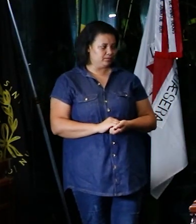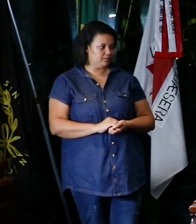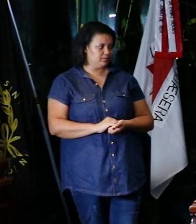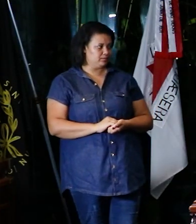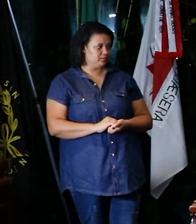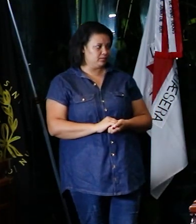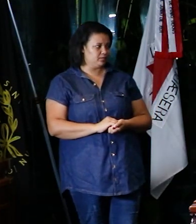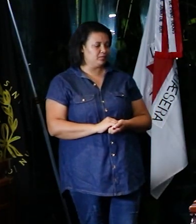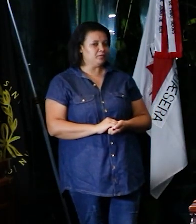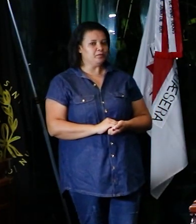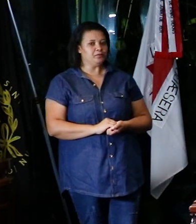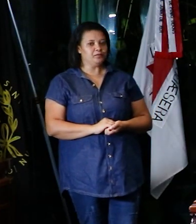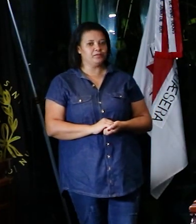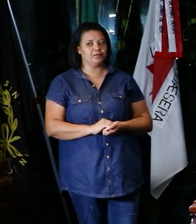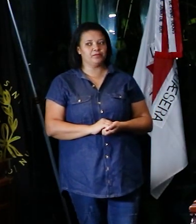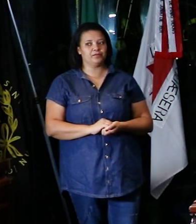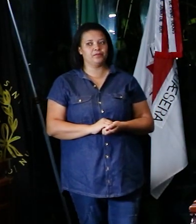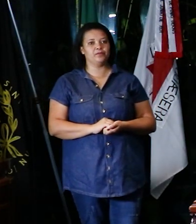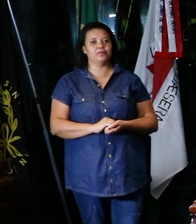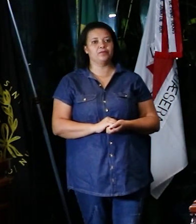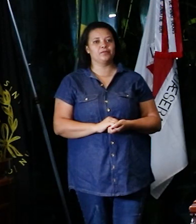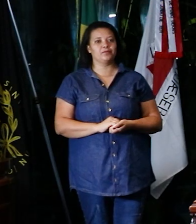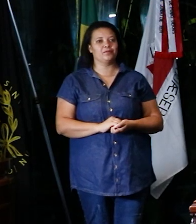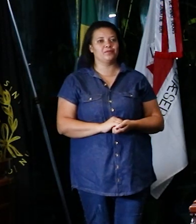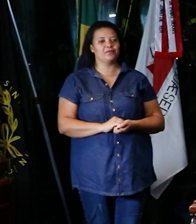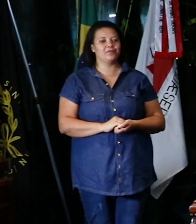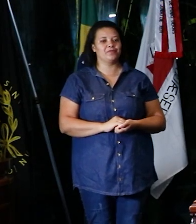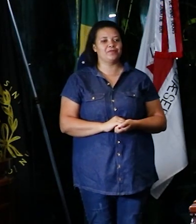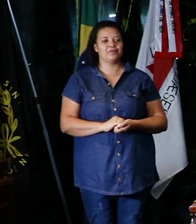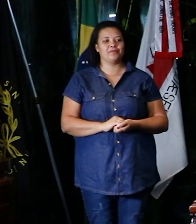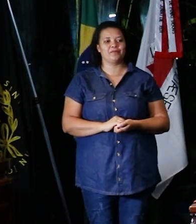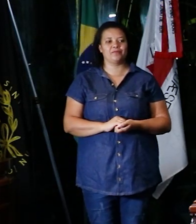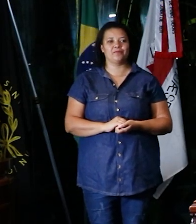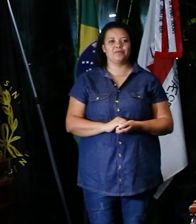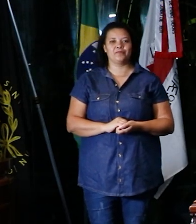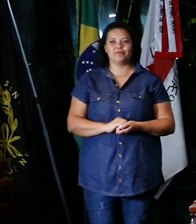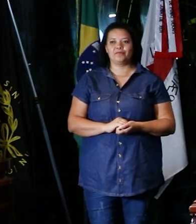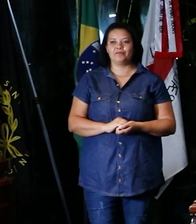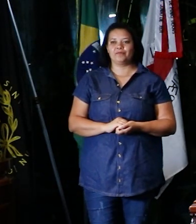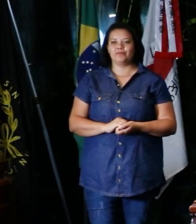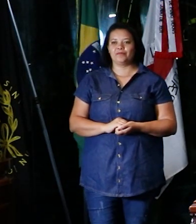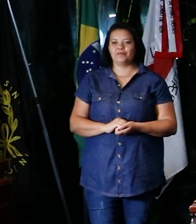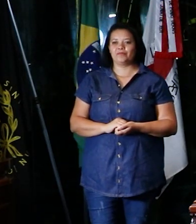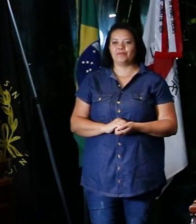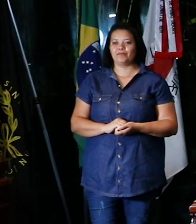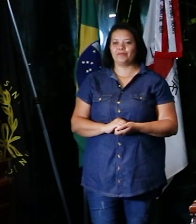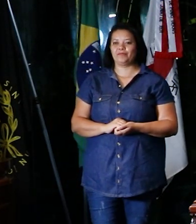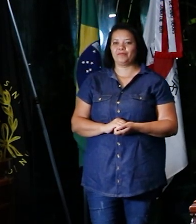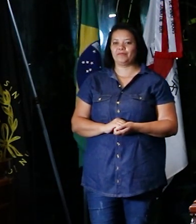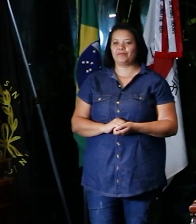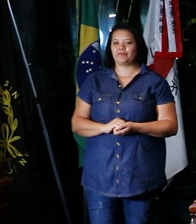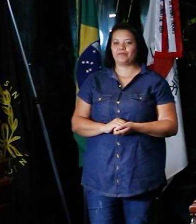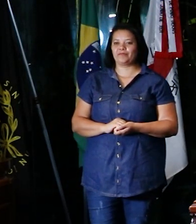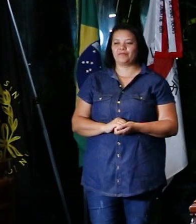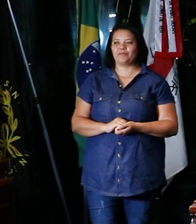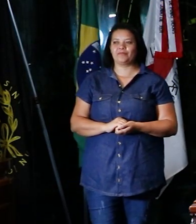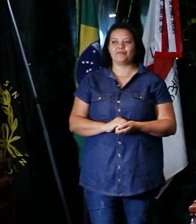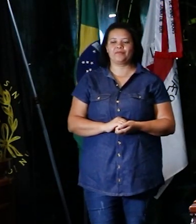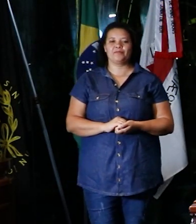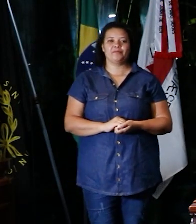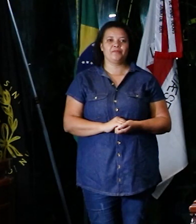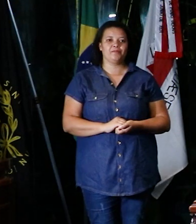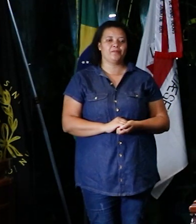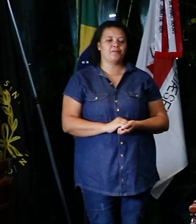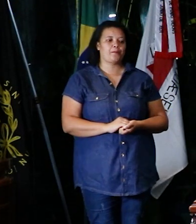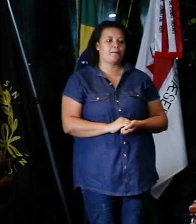fique à vontade. Estou à vontade mesmo, gente? A gente não pode perder essa fala. O Léo já